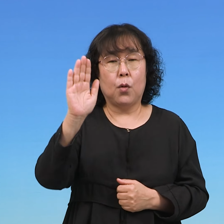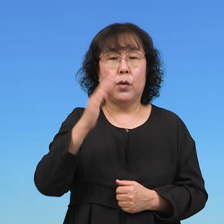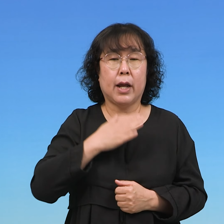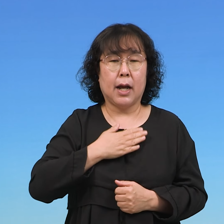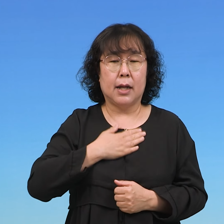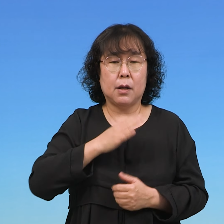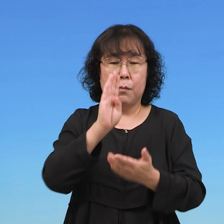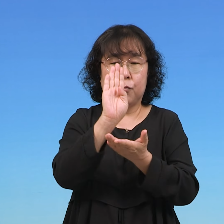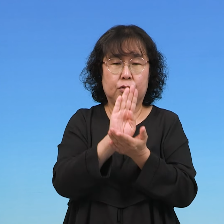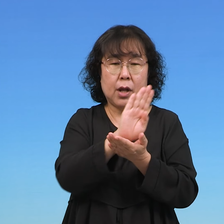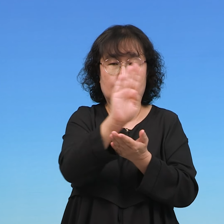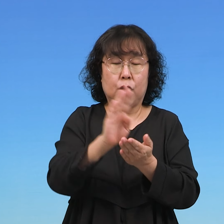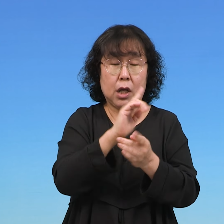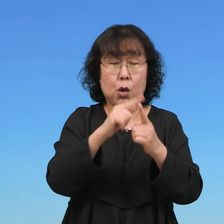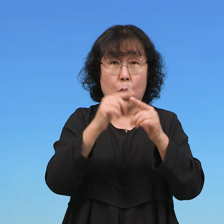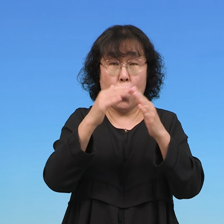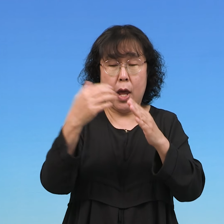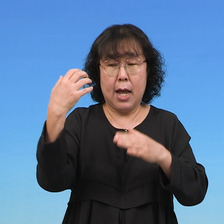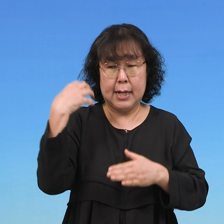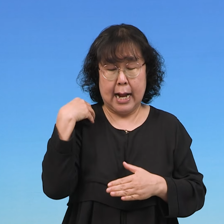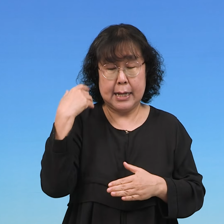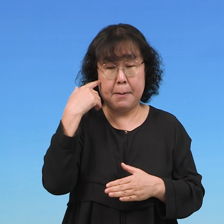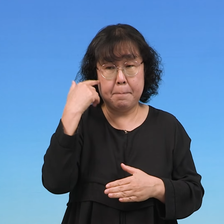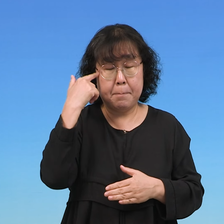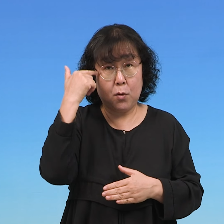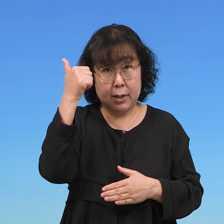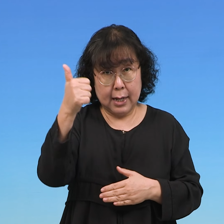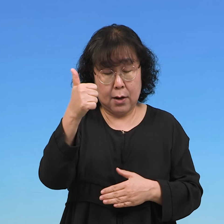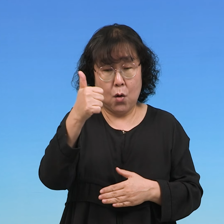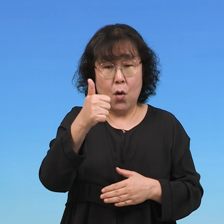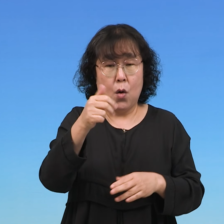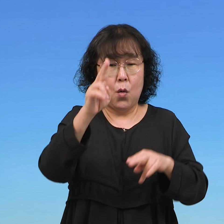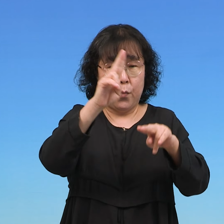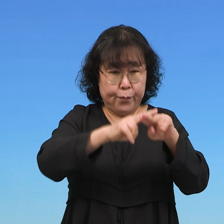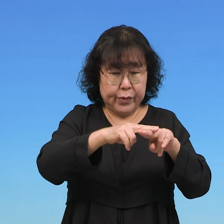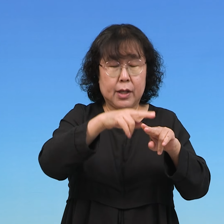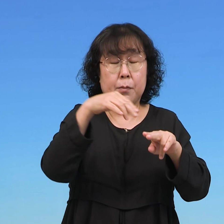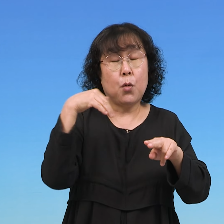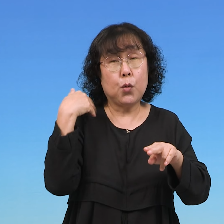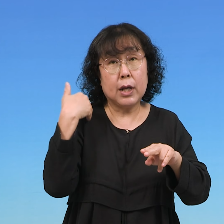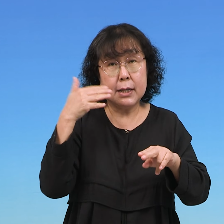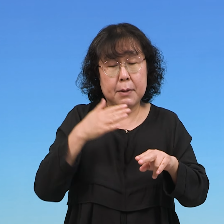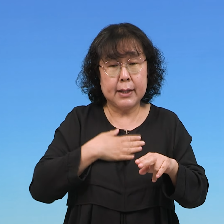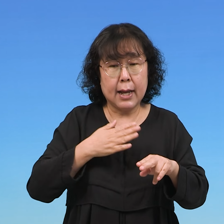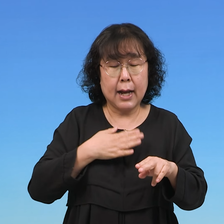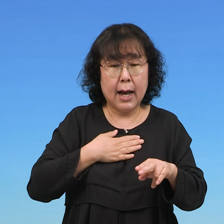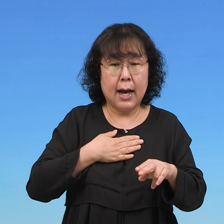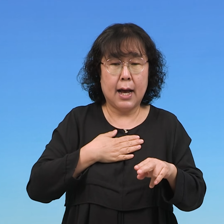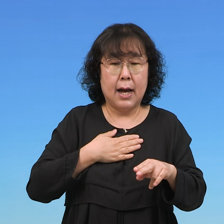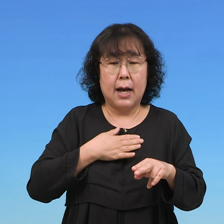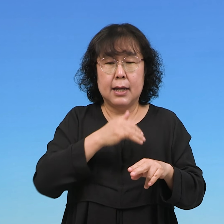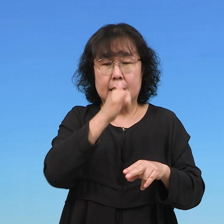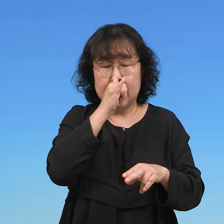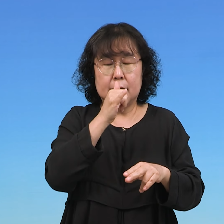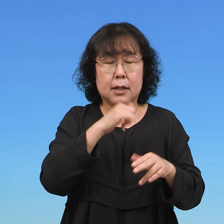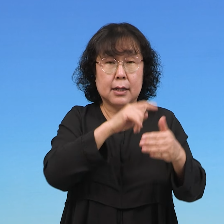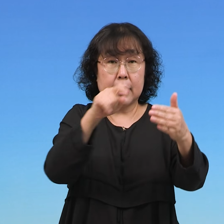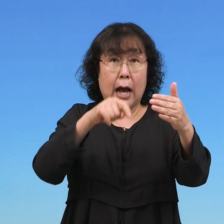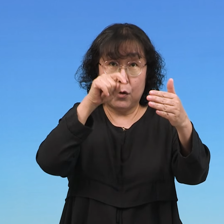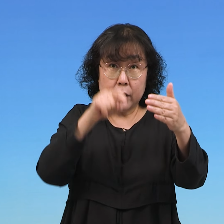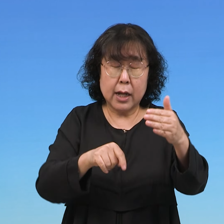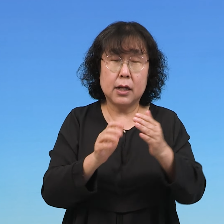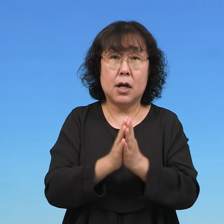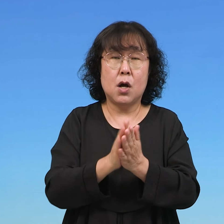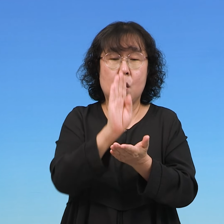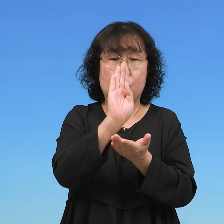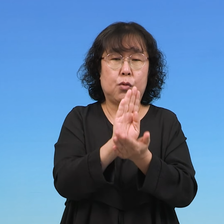앞으로 얼마나 더 분당 우리교회 담임 목사로 그렇게 쓰임받을지 모르지만 제가 있는 동안에 정말 한번 분당